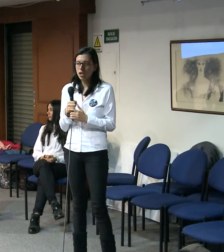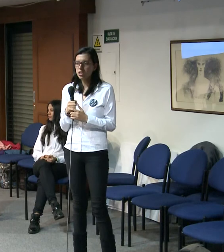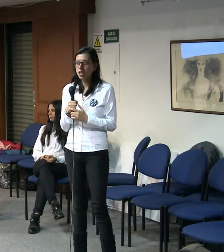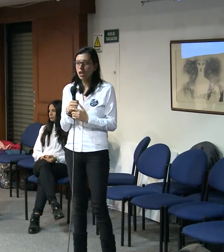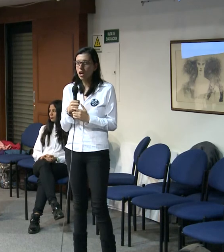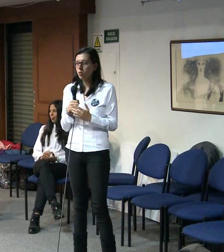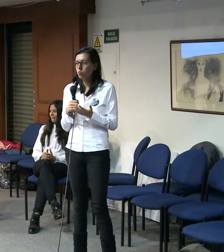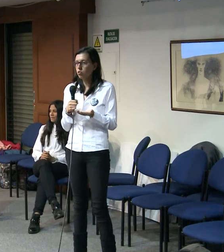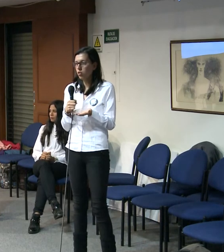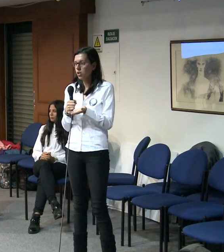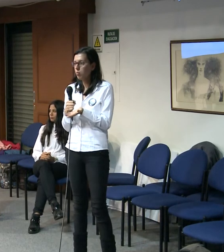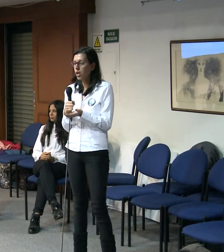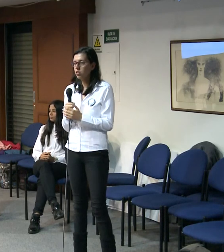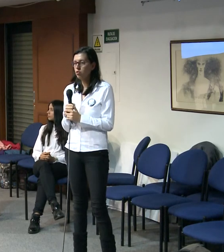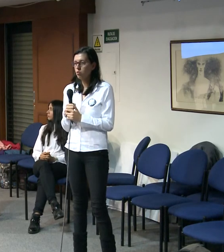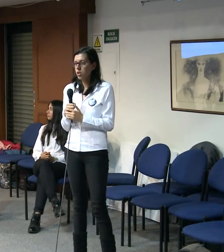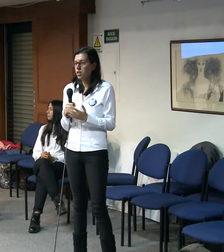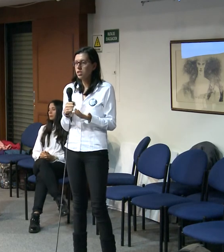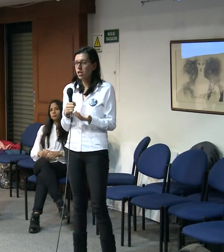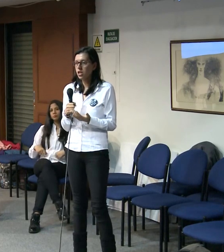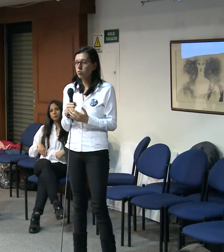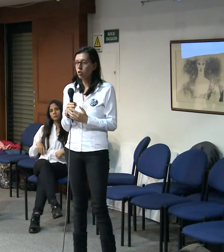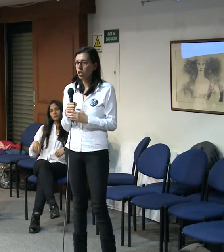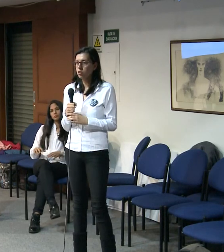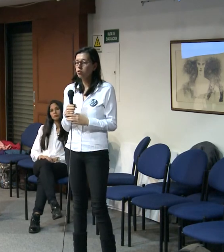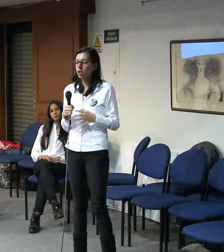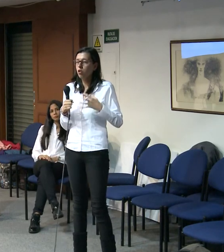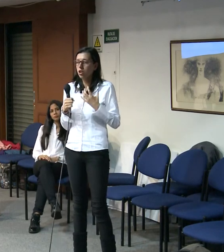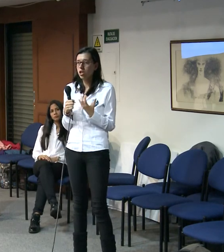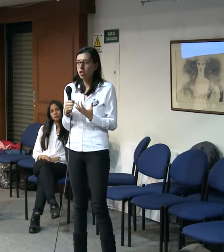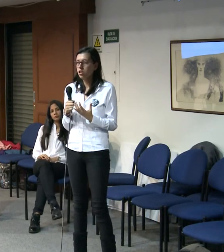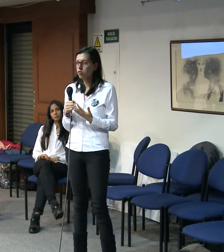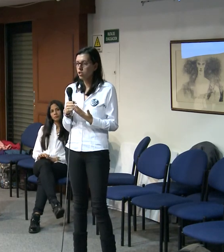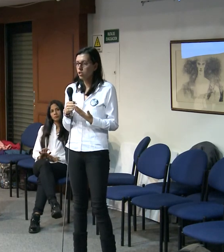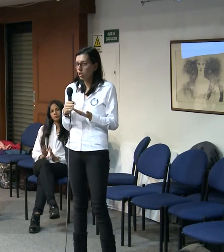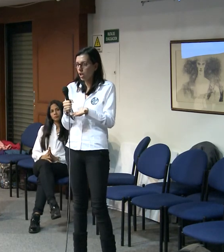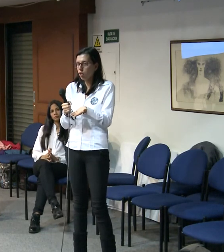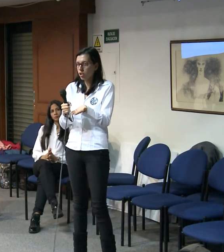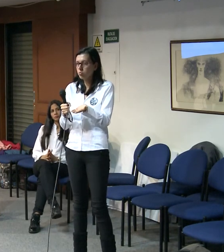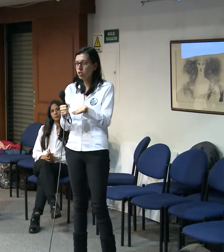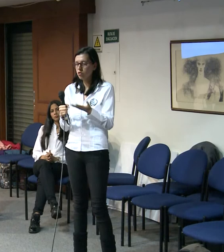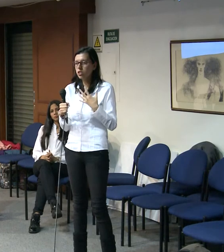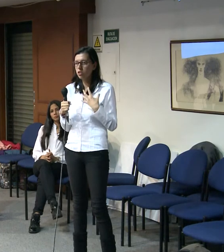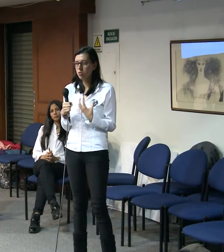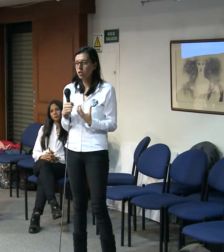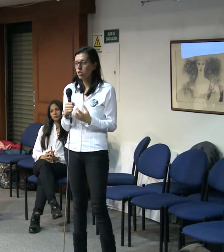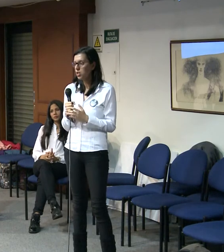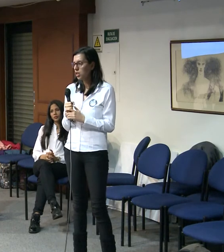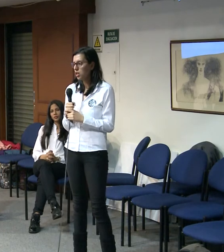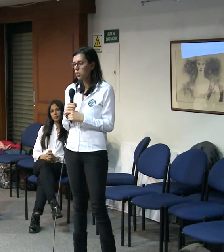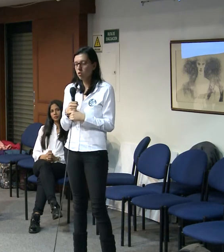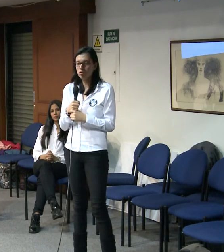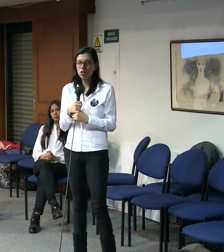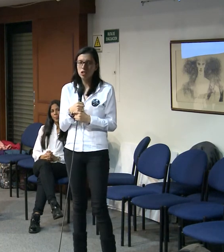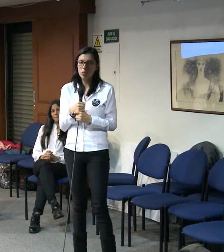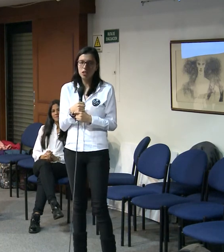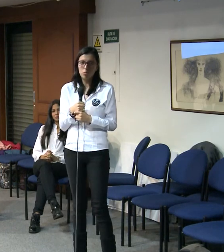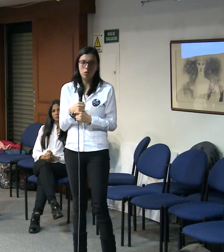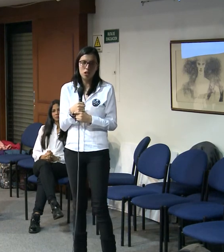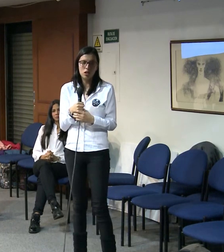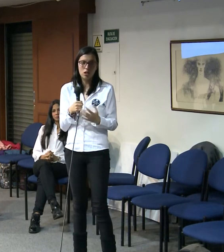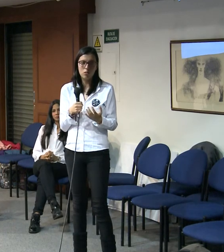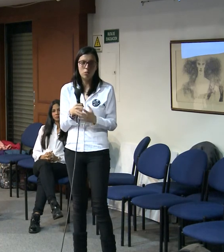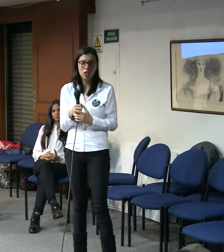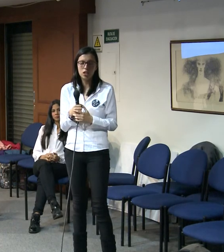algo que se les rescata, aman mucho el tema de la astronomía, si están ahí es porque les gusta, y lo que quieren ellos es que otras personas también sientan ese gusto y ese